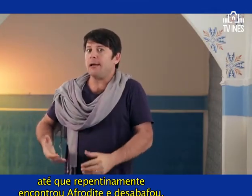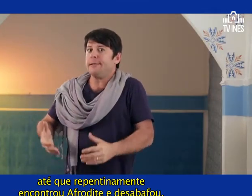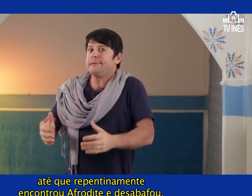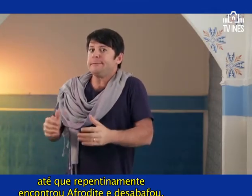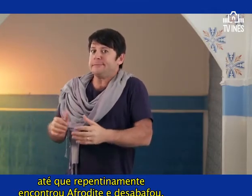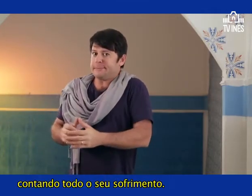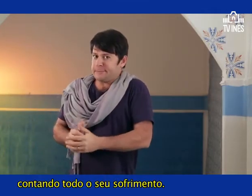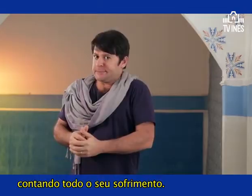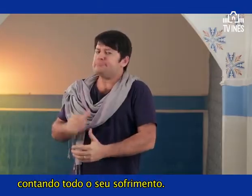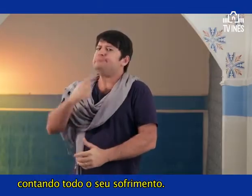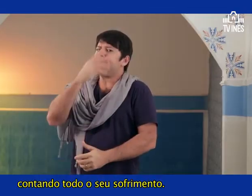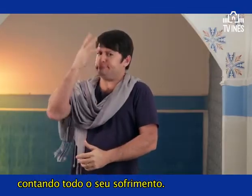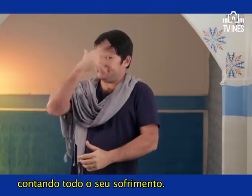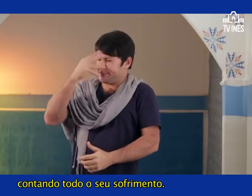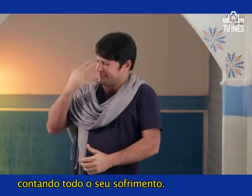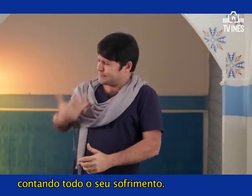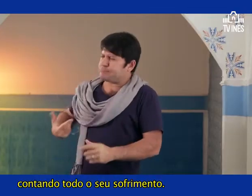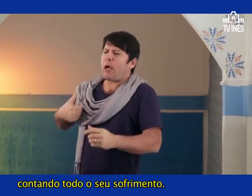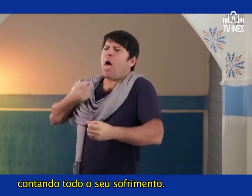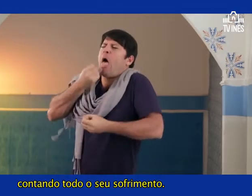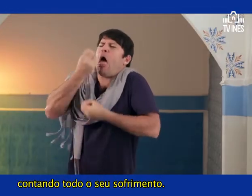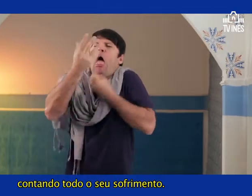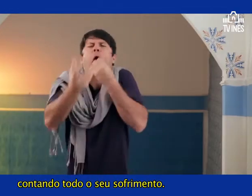contando todo o seu sofrimento.